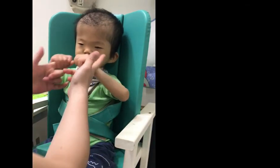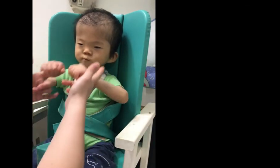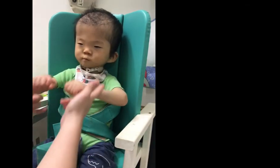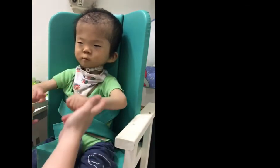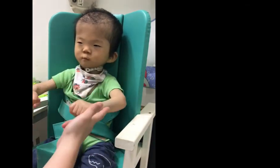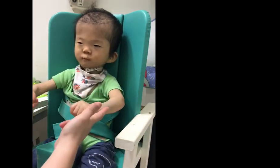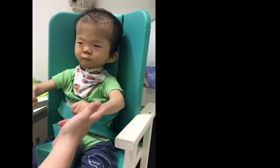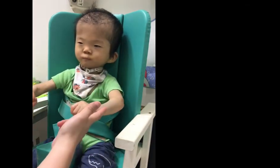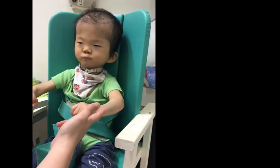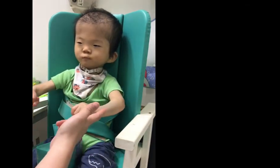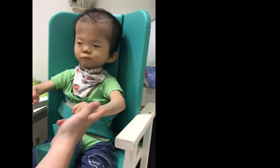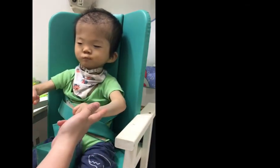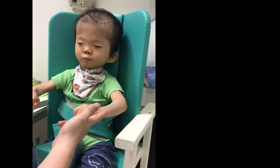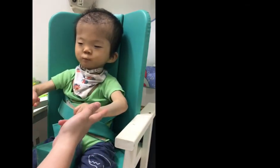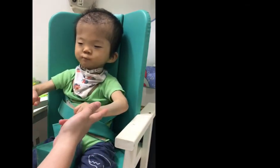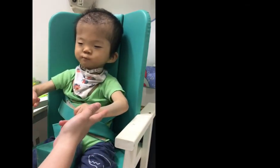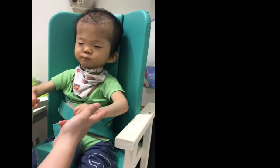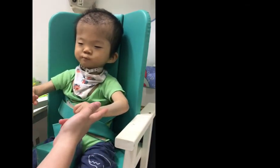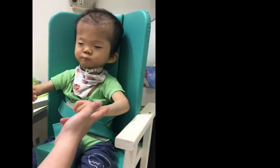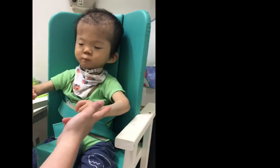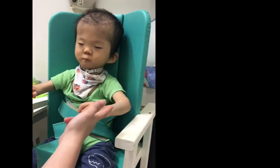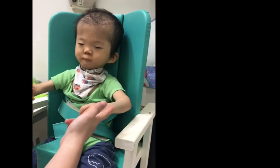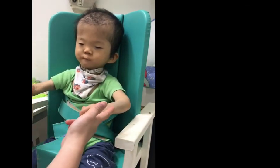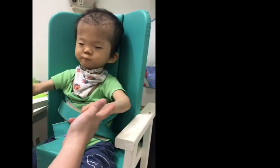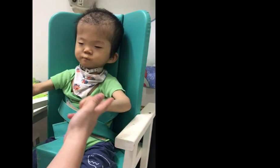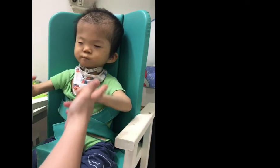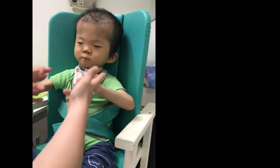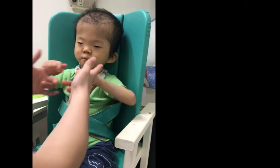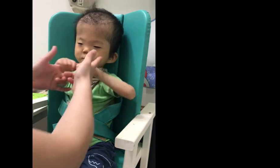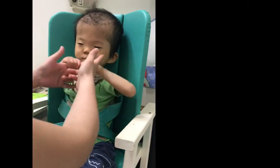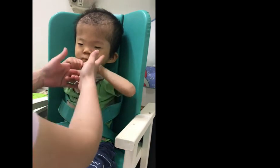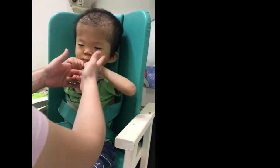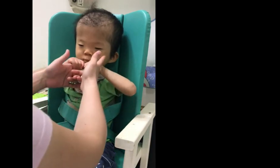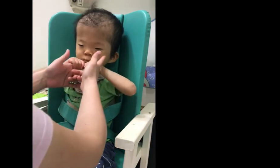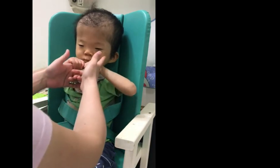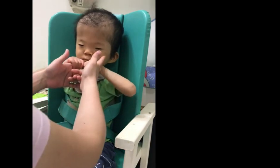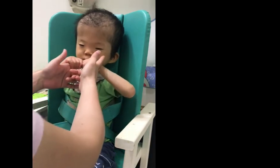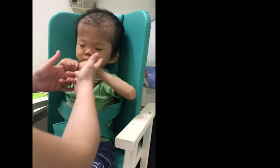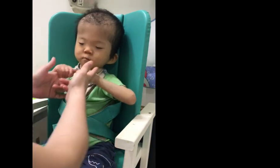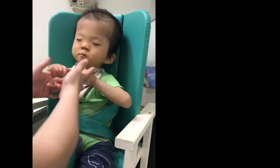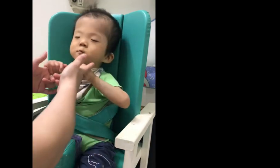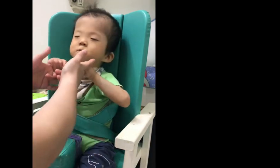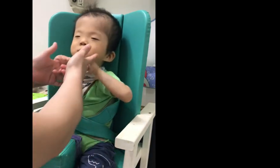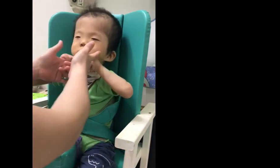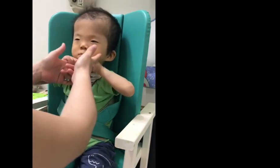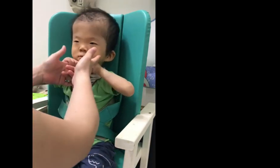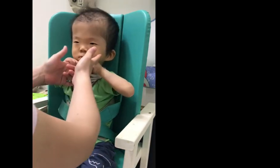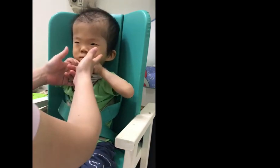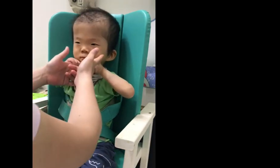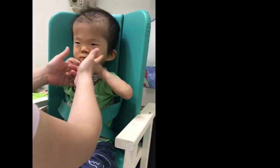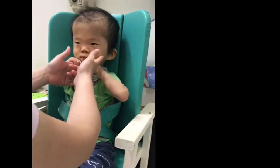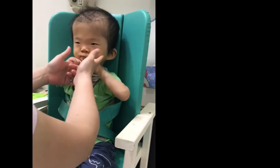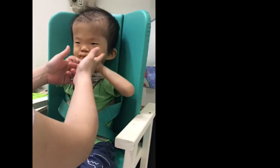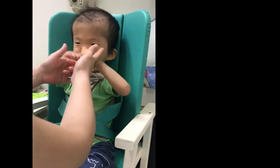这是什么？这是什么？这是什么？哇，都要比嘴巴哦！